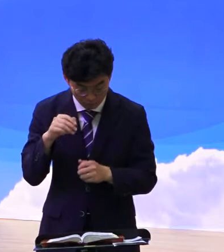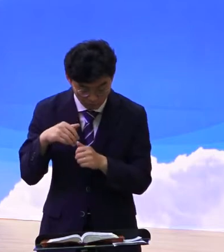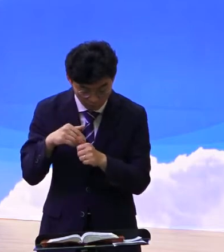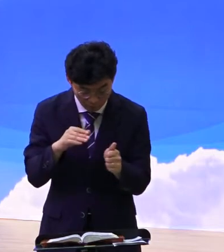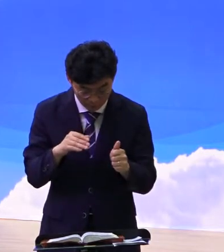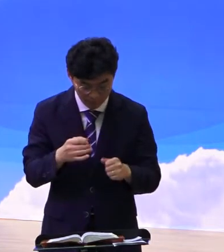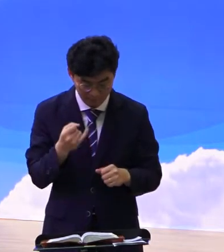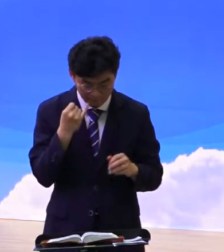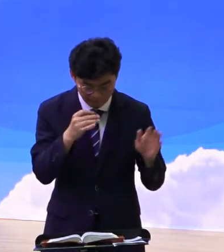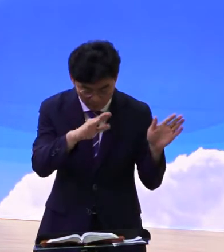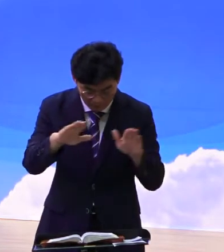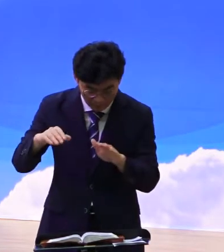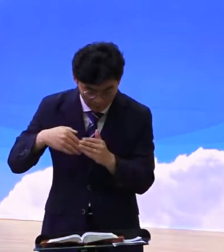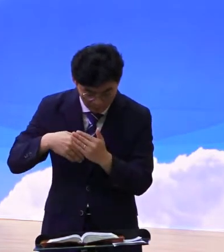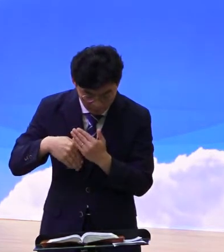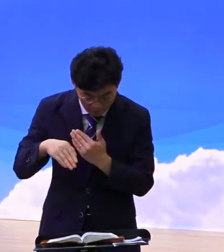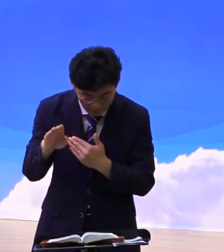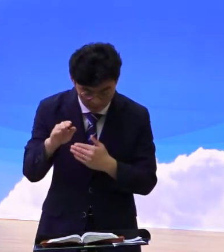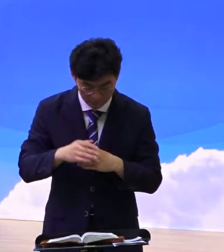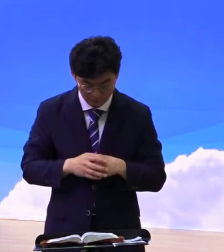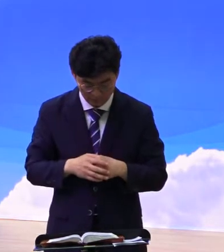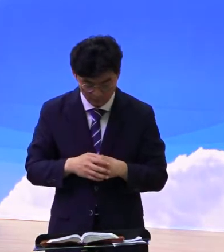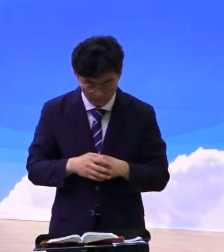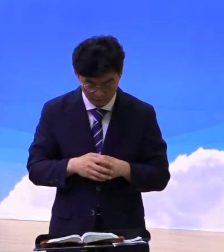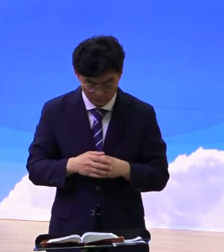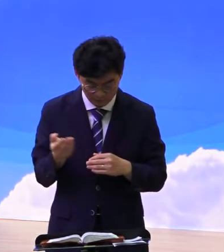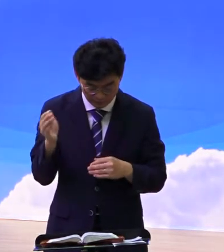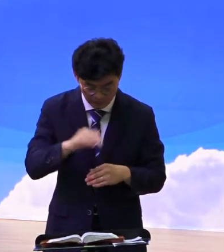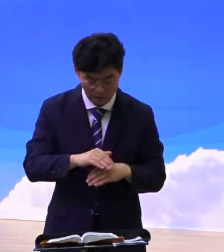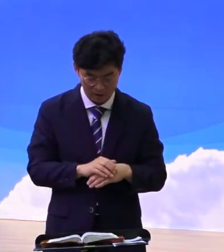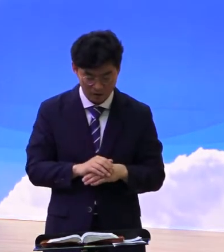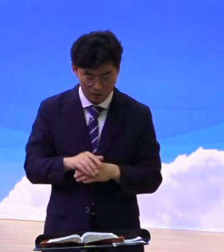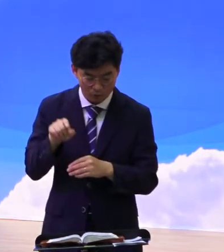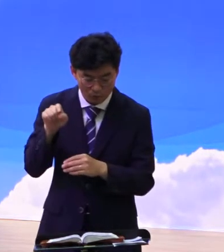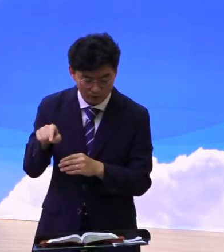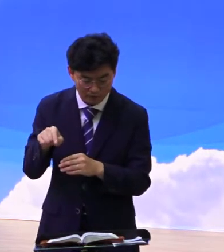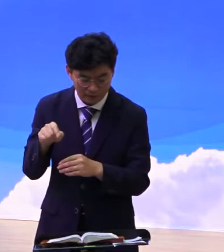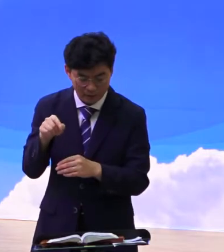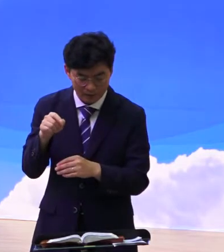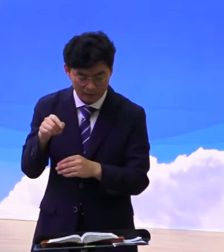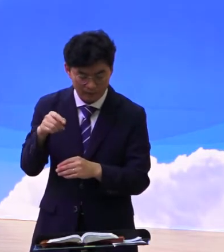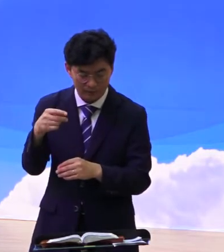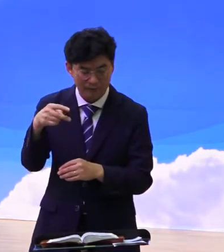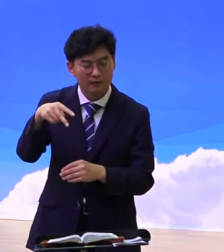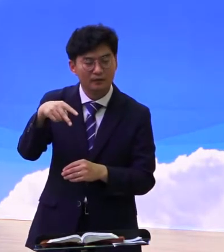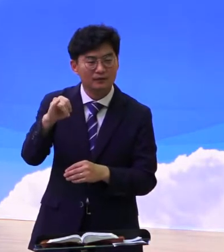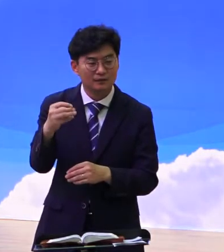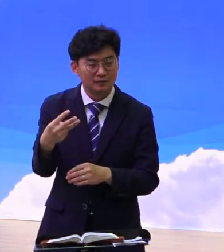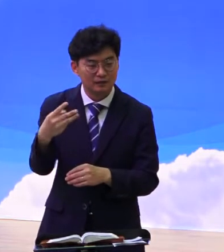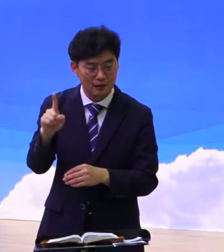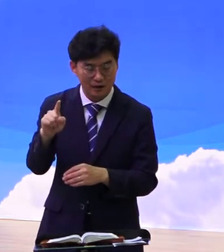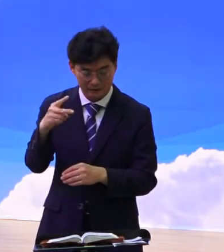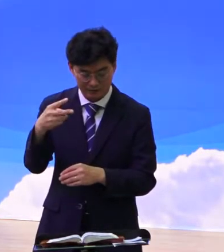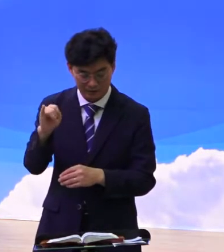가게 하되 실라와 디모데는 아직 거기 머물더라. 아멘.